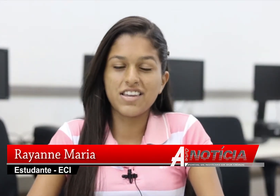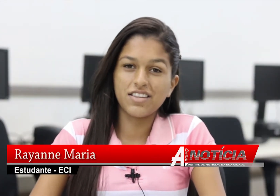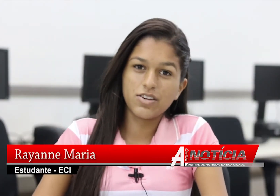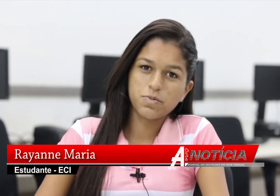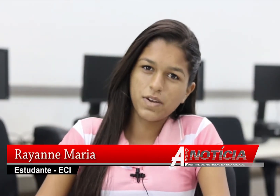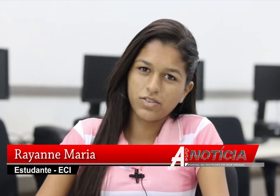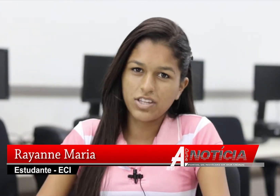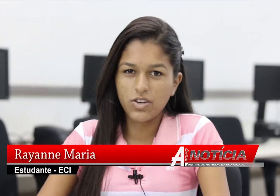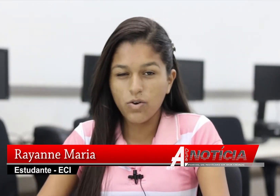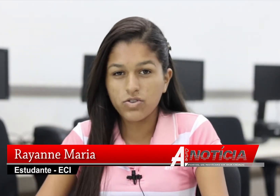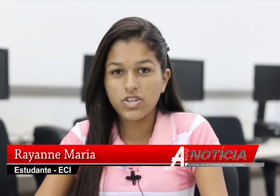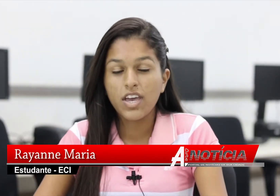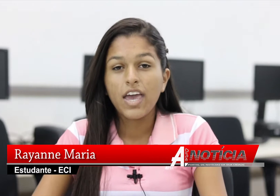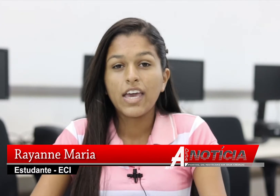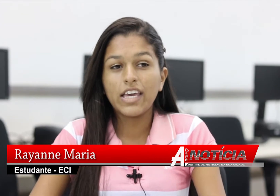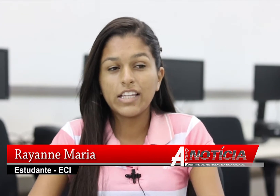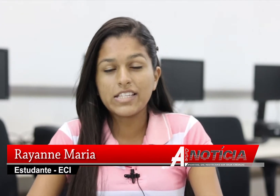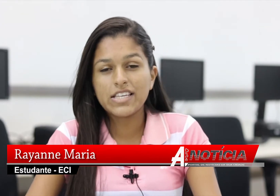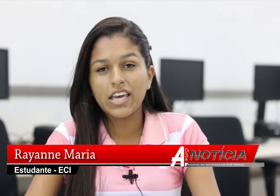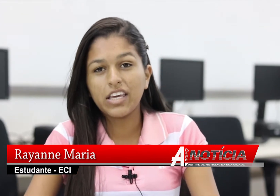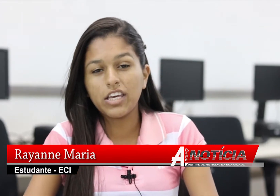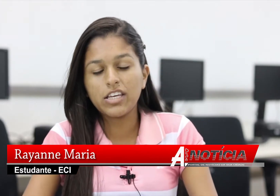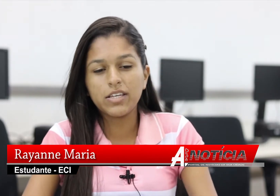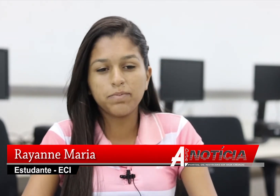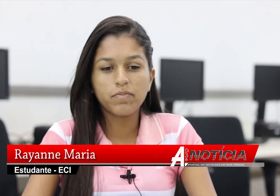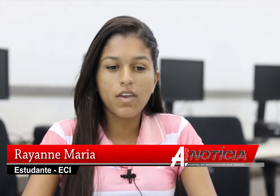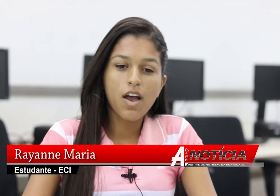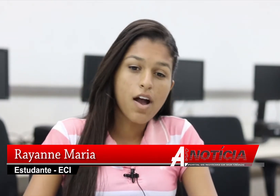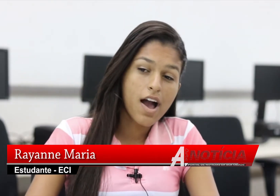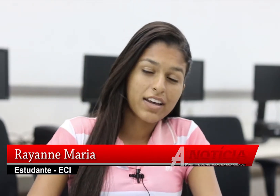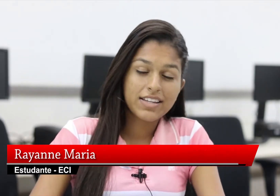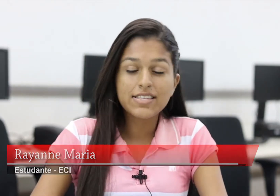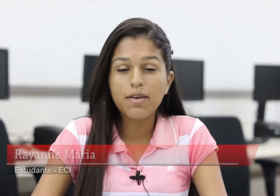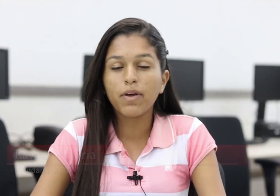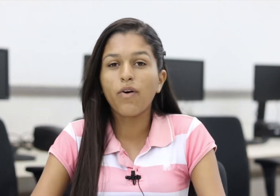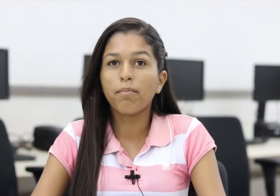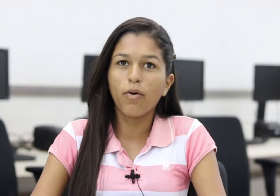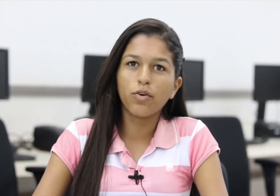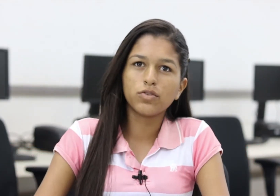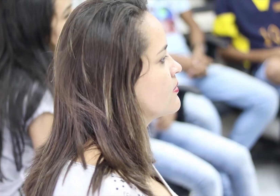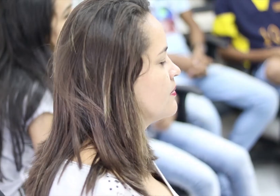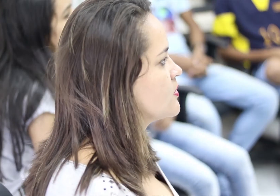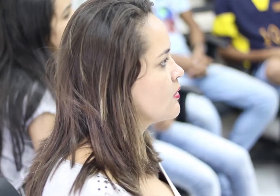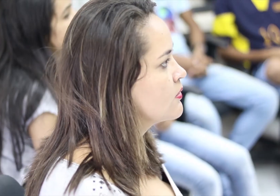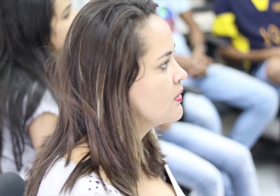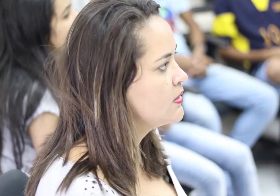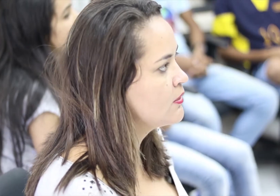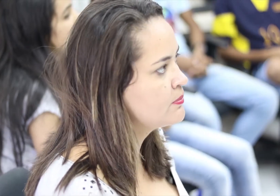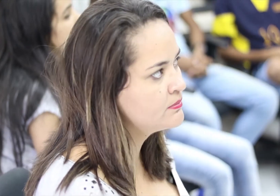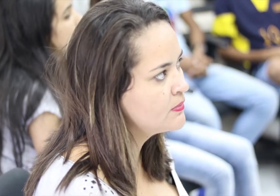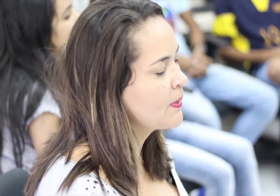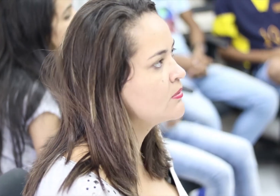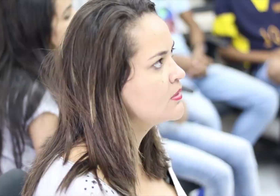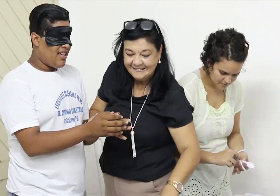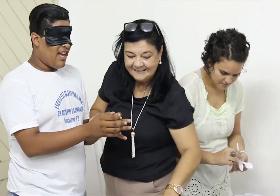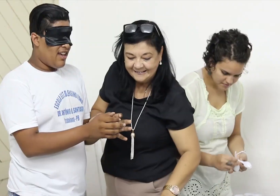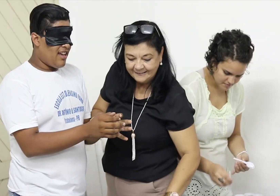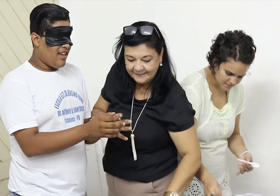Deus pelo dia de hoje e dizer que agradecer pelo apoio dos professores, se não fosse